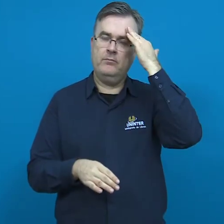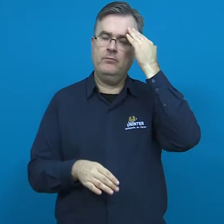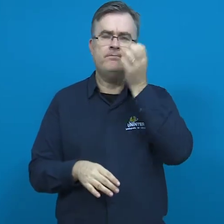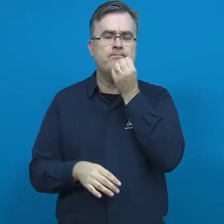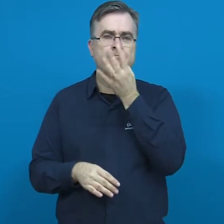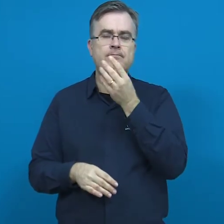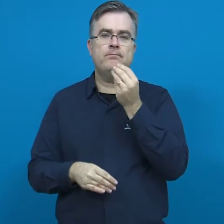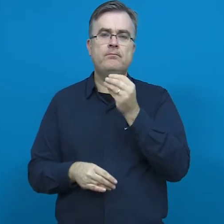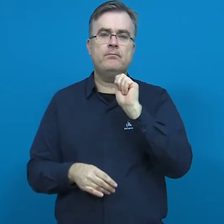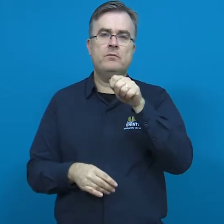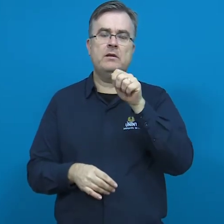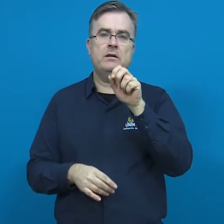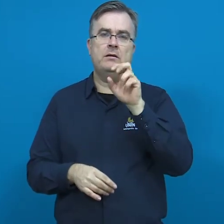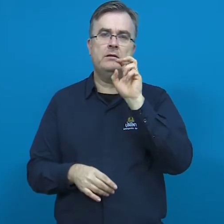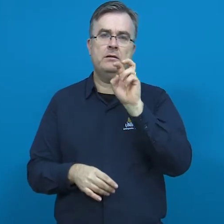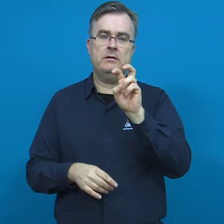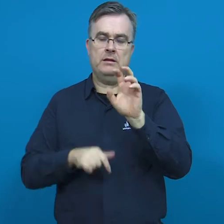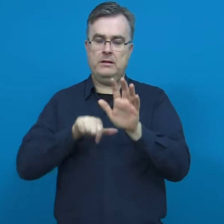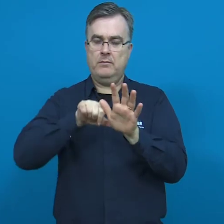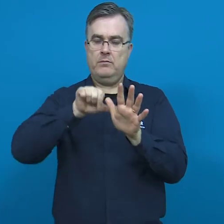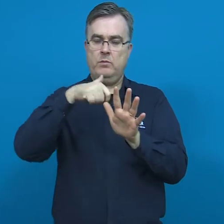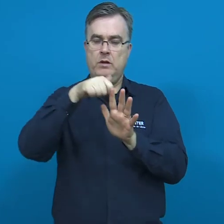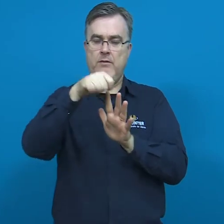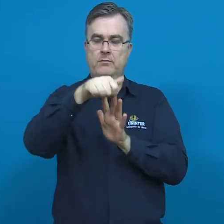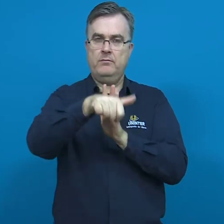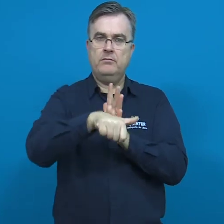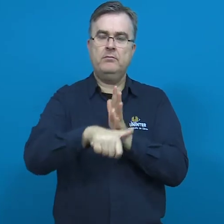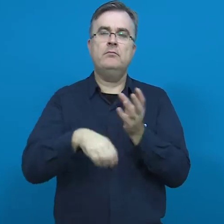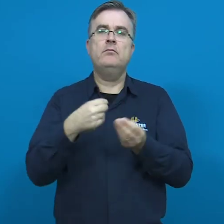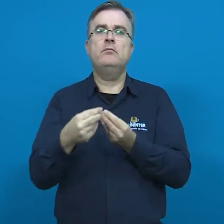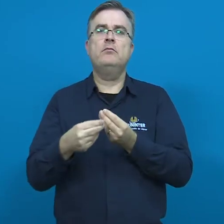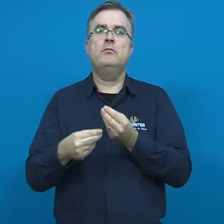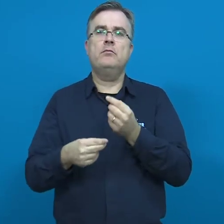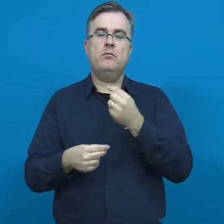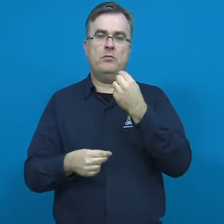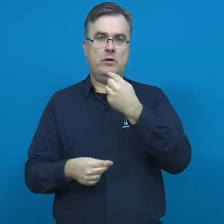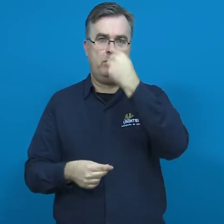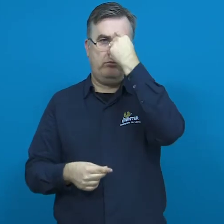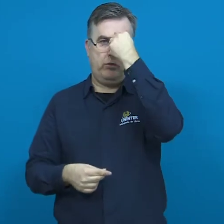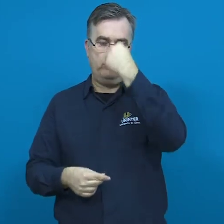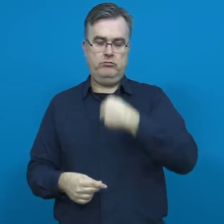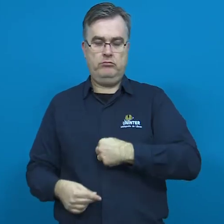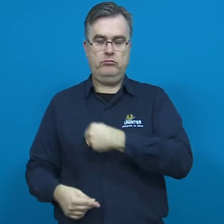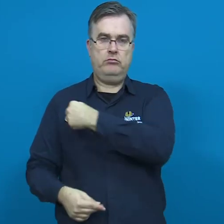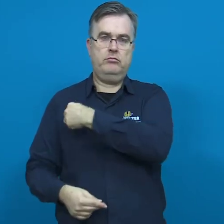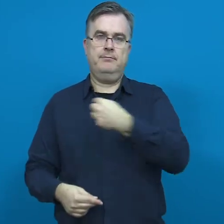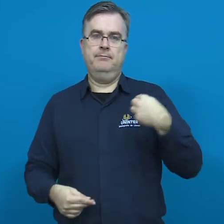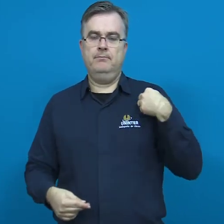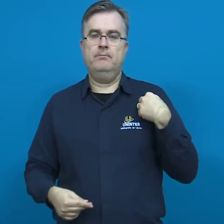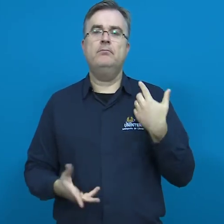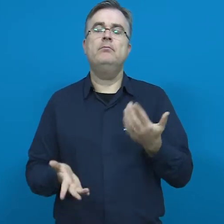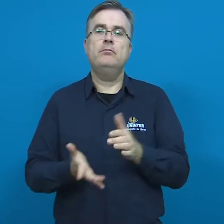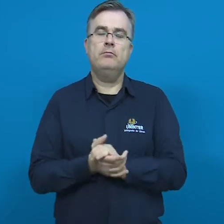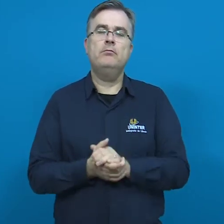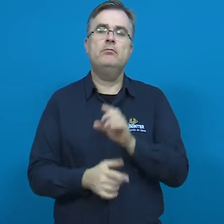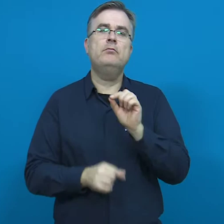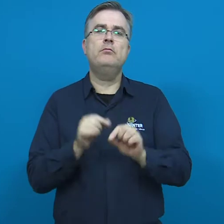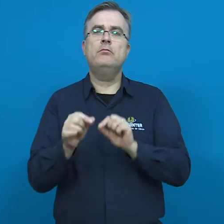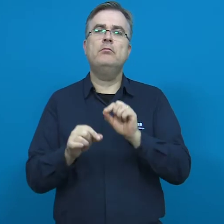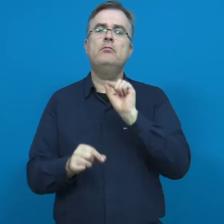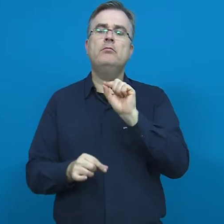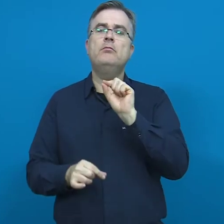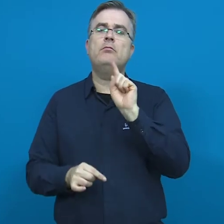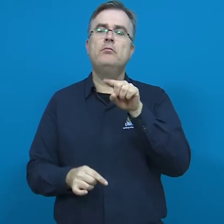se eu entendi direito. Aqui fala nos 5 parâmetros, fala de ponto de articulação, né?